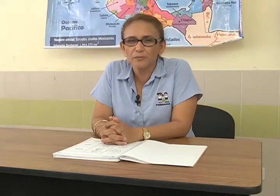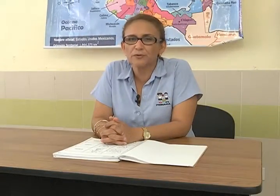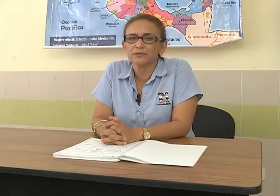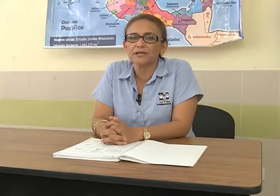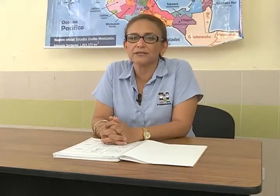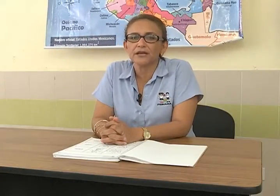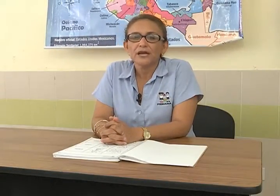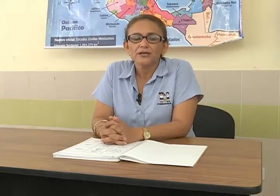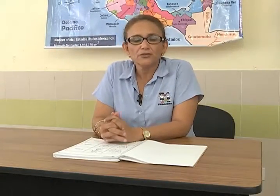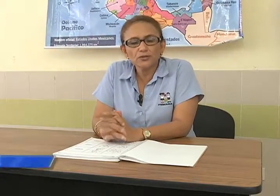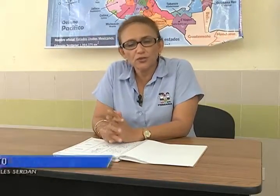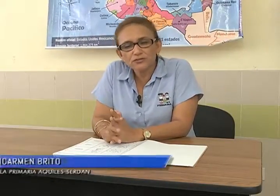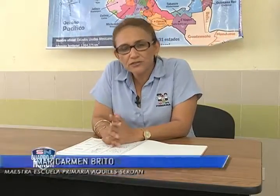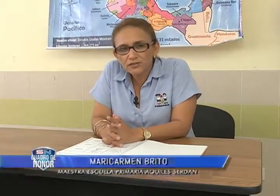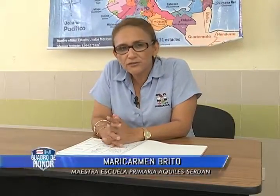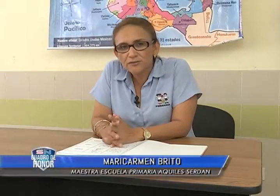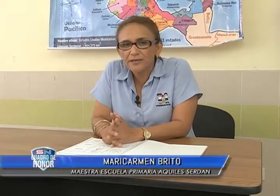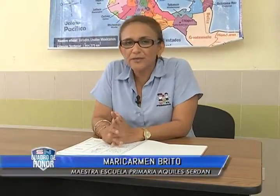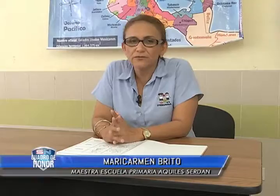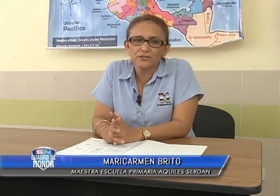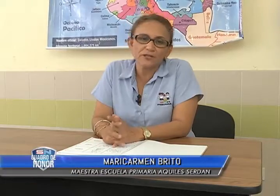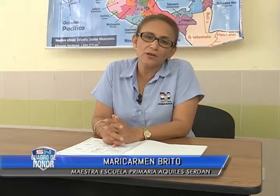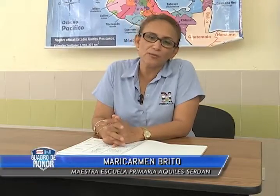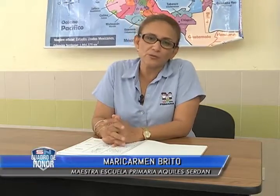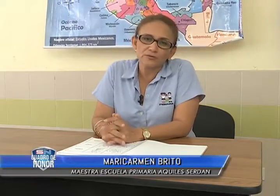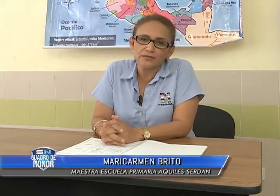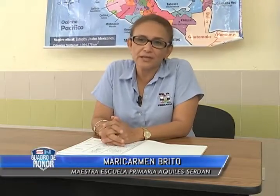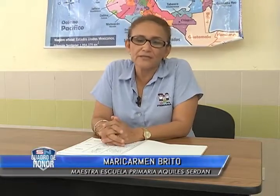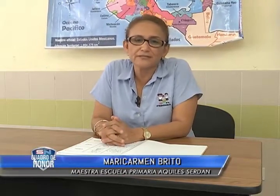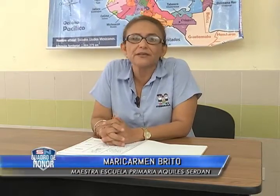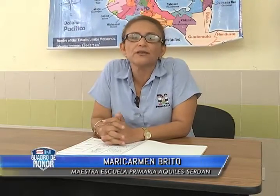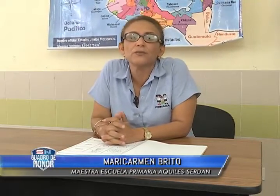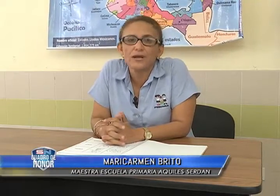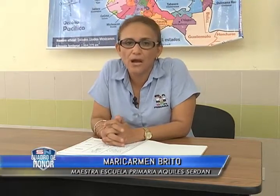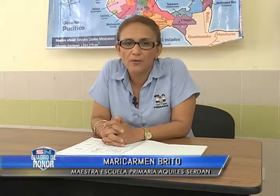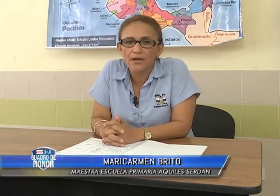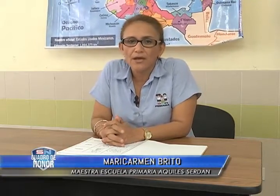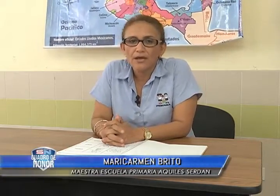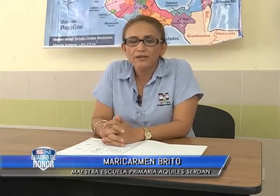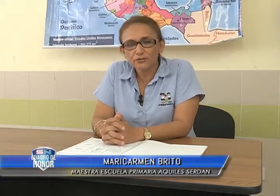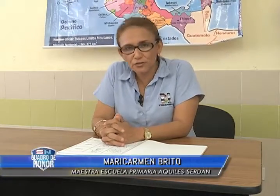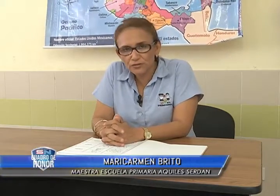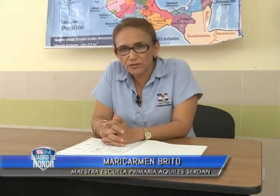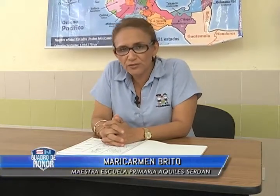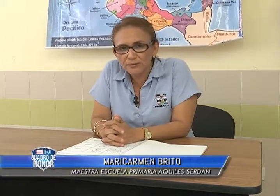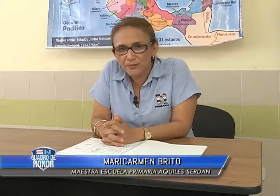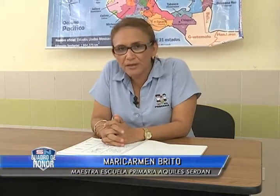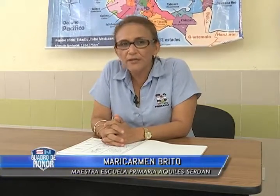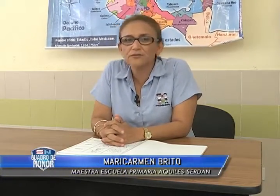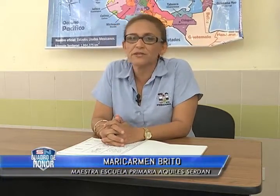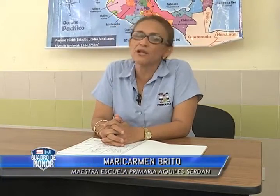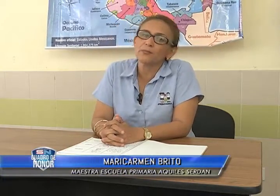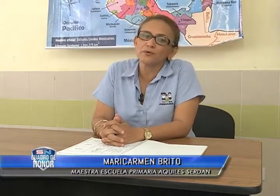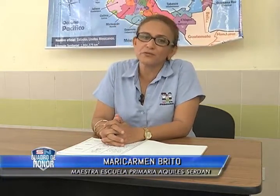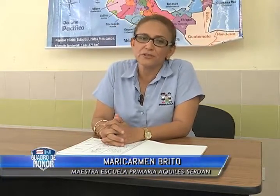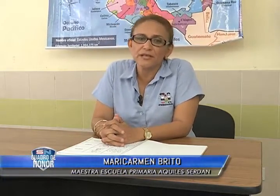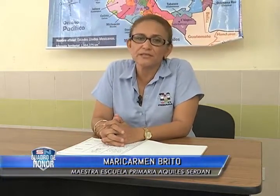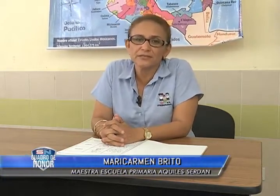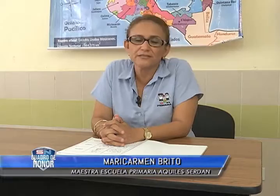importante. Todos los niños de México tienen la oportunidad de estar en un aula. Y todos los niños de México tienen la oportunidad de ser